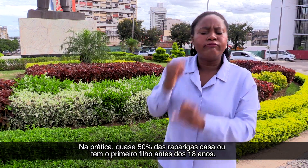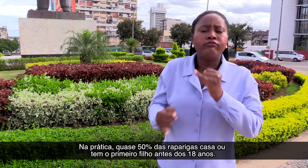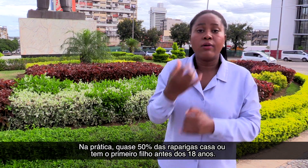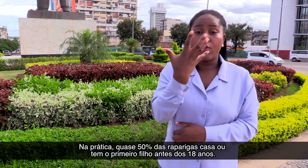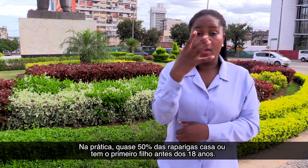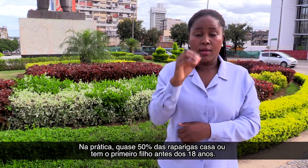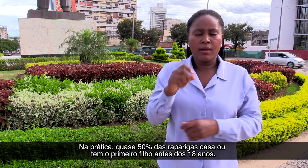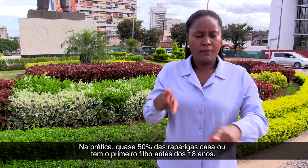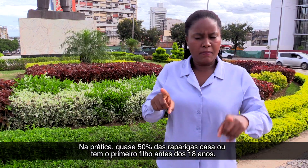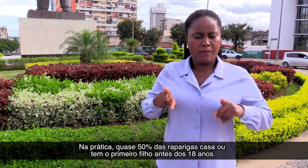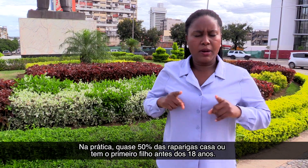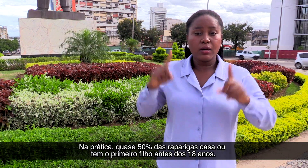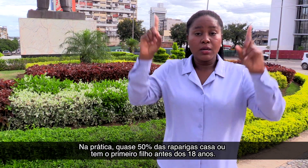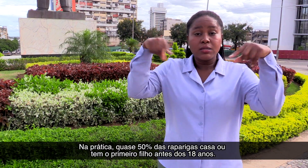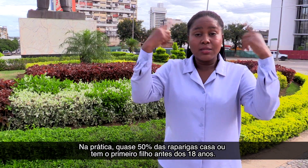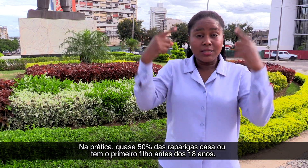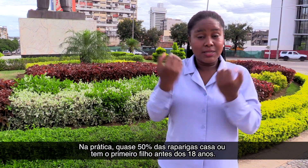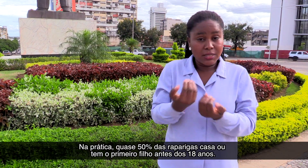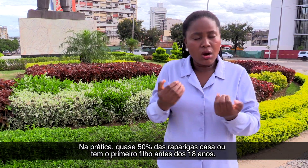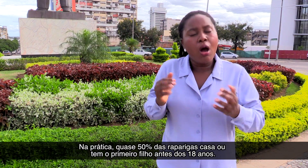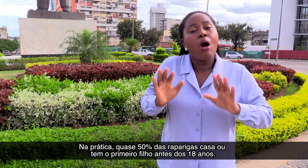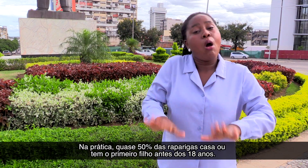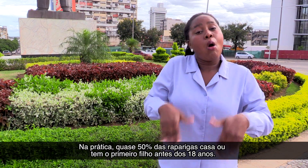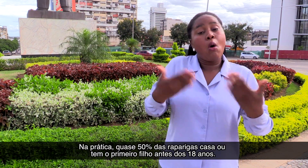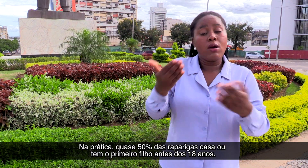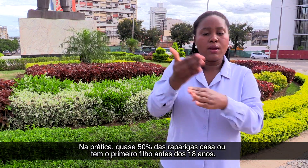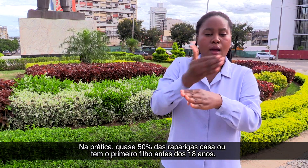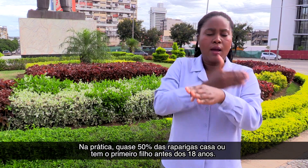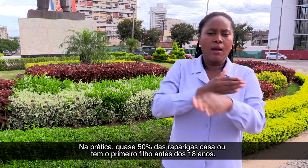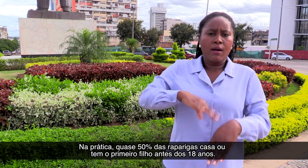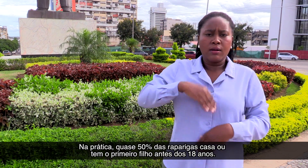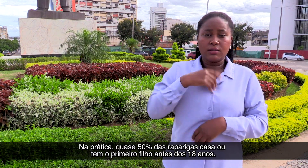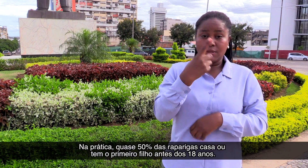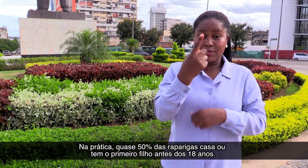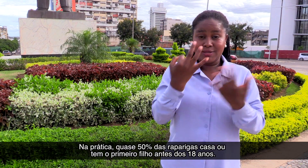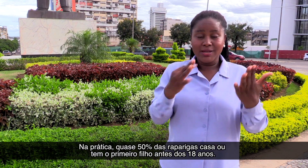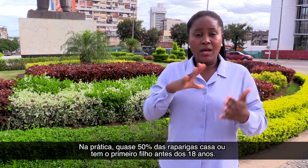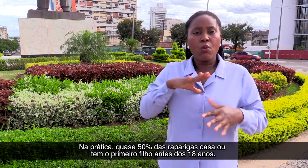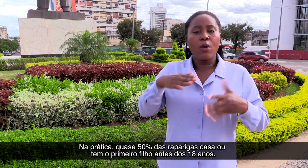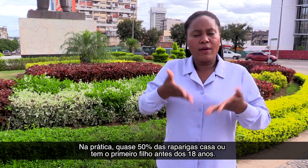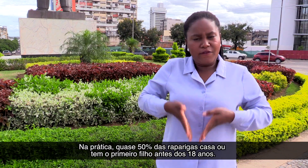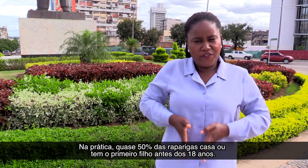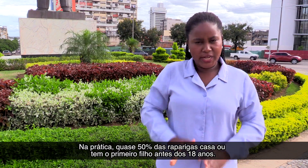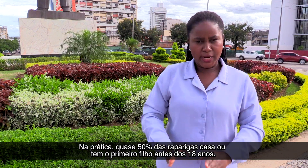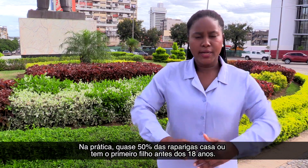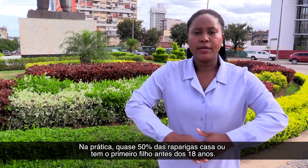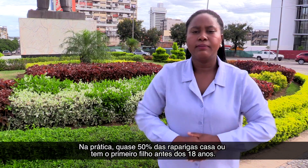das raparigas casa ou tem o primeiro filho antes dos 18 anos.